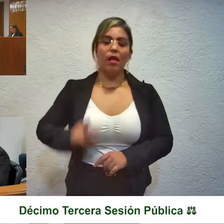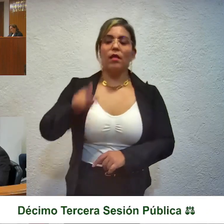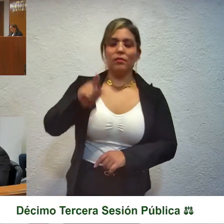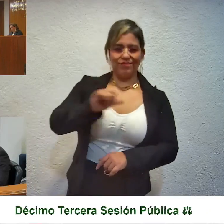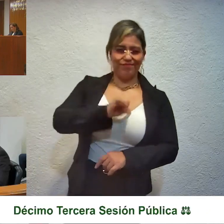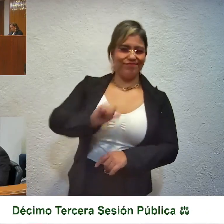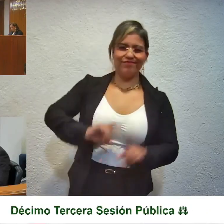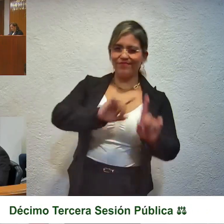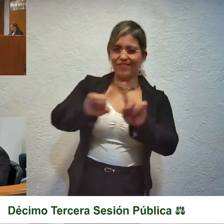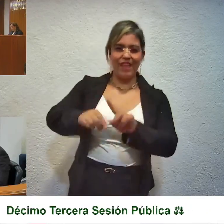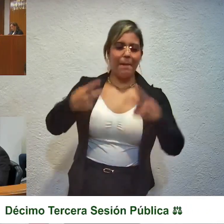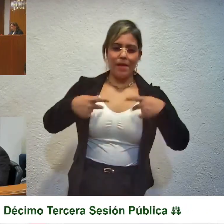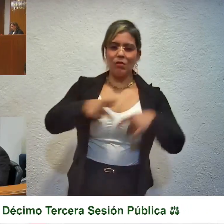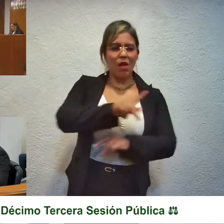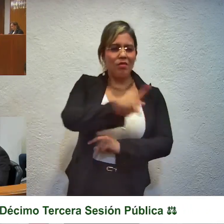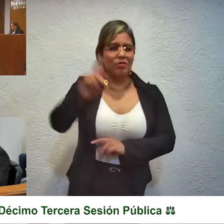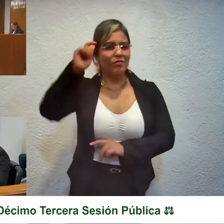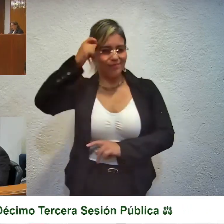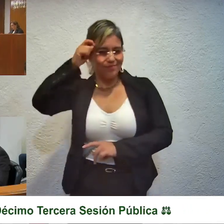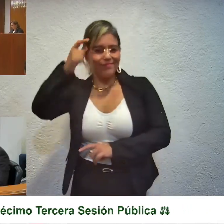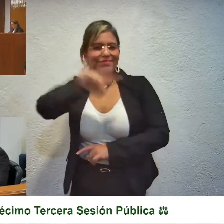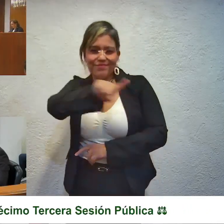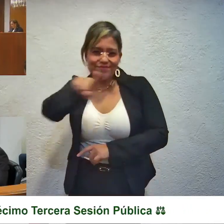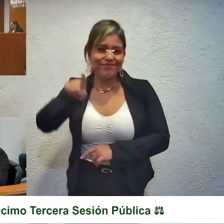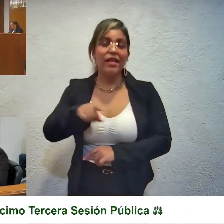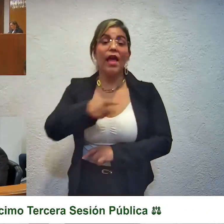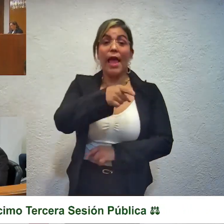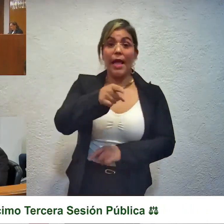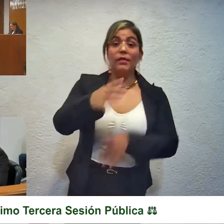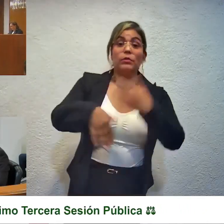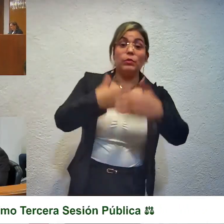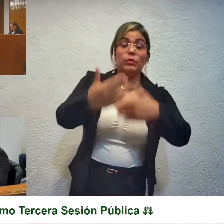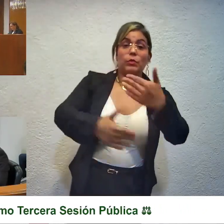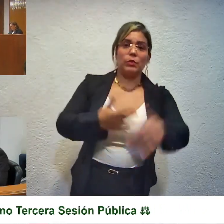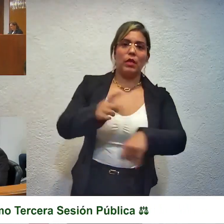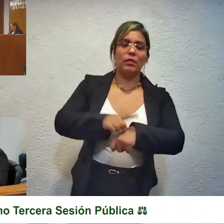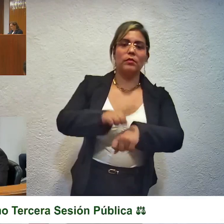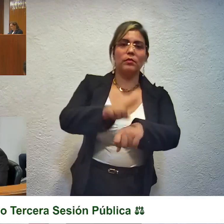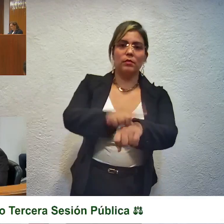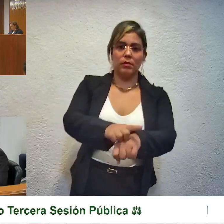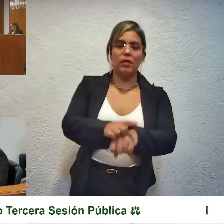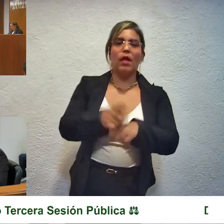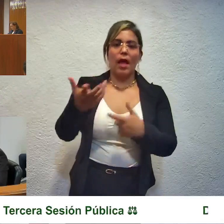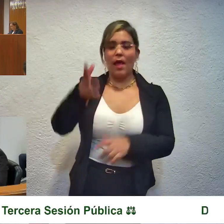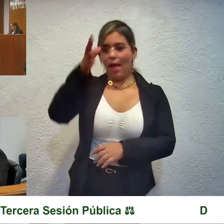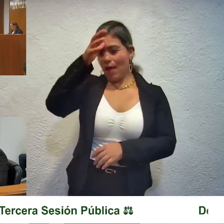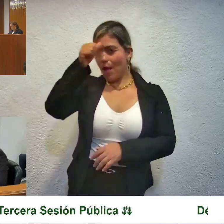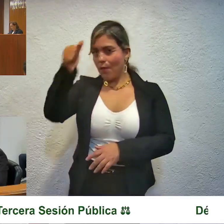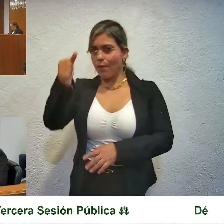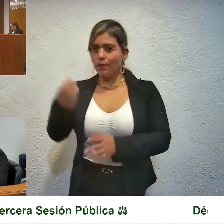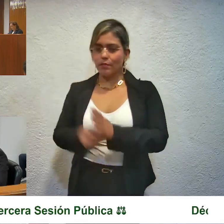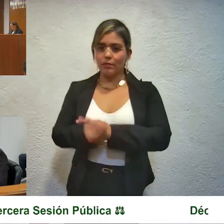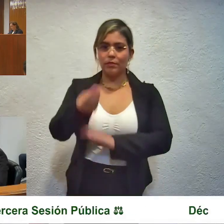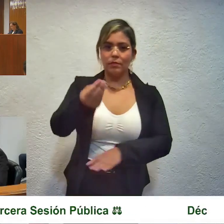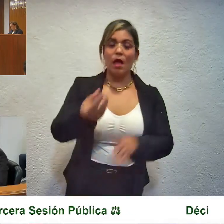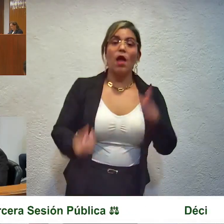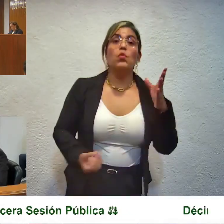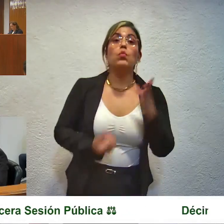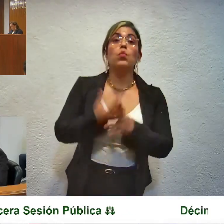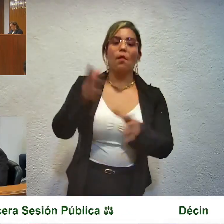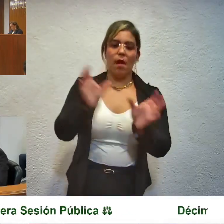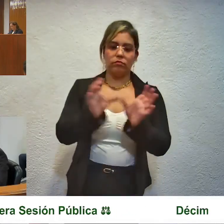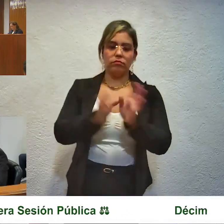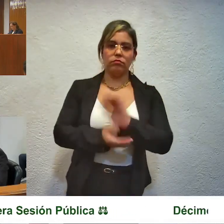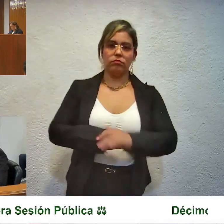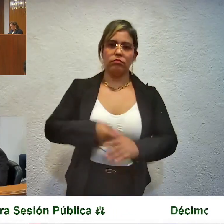del cabildo para que, dentro de los 5 días naturales siguientes a la notificación de dicho acuerdo, emitieran una nueva convocatoria